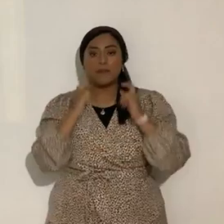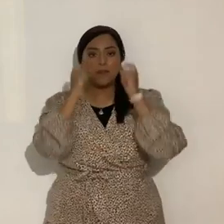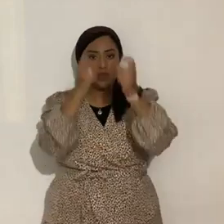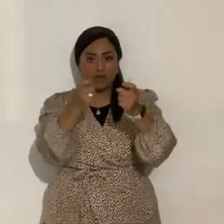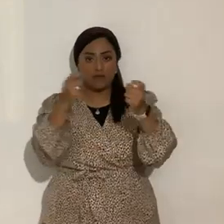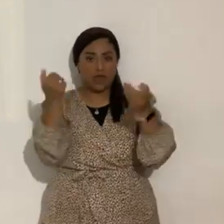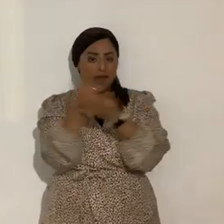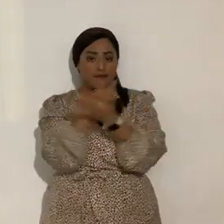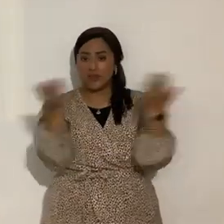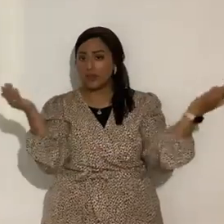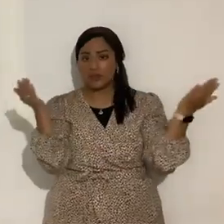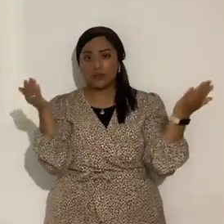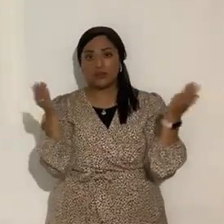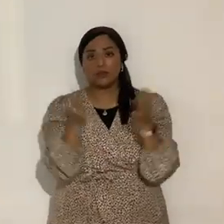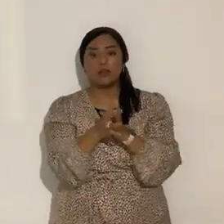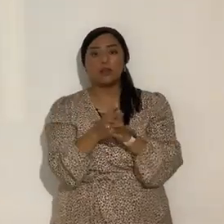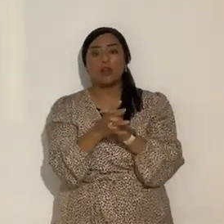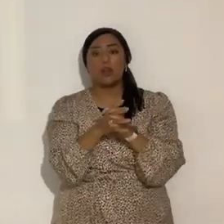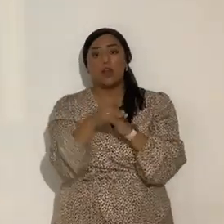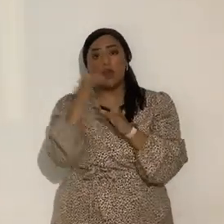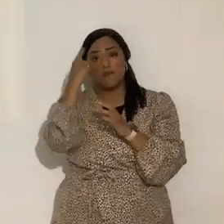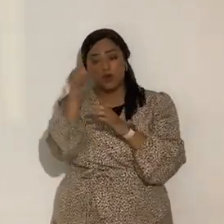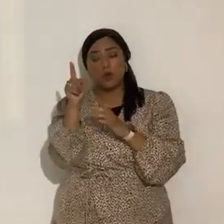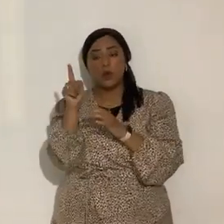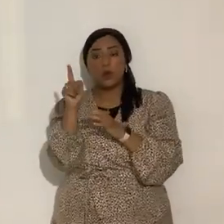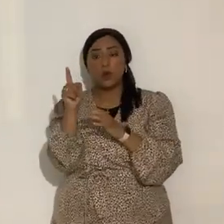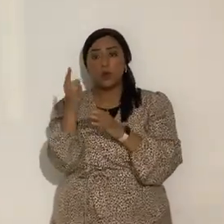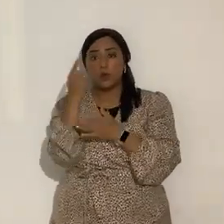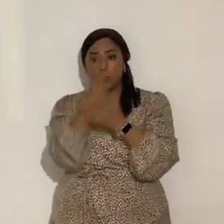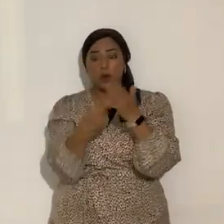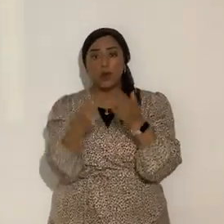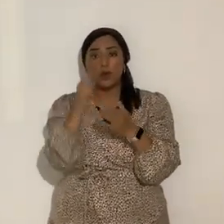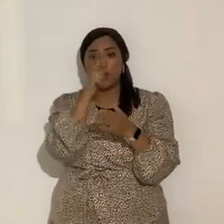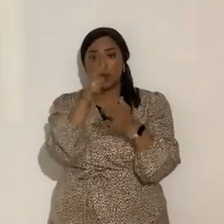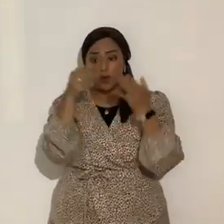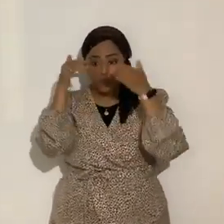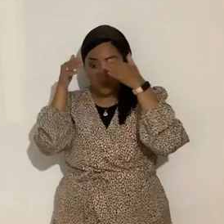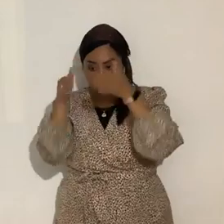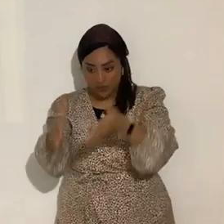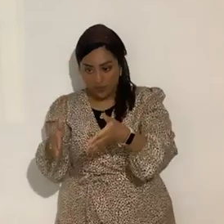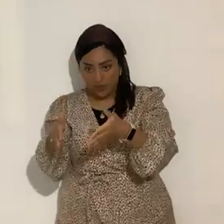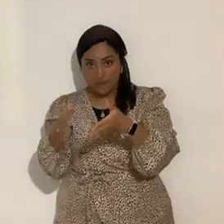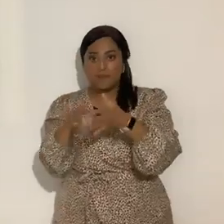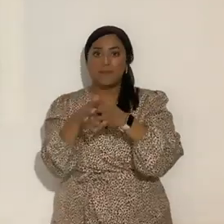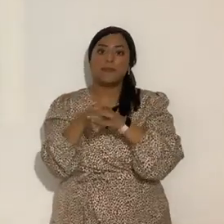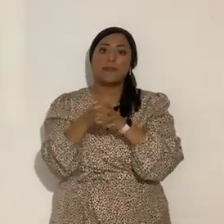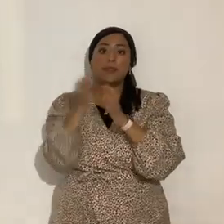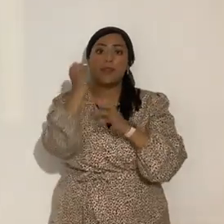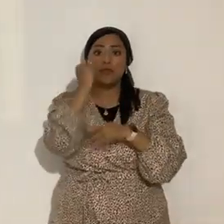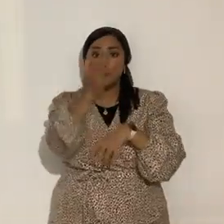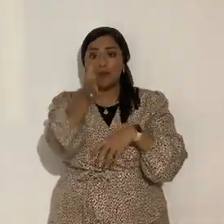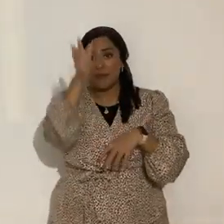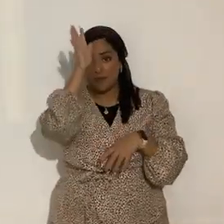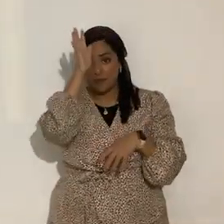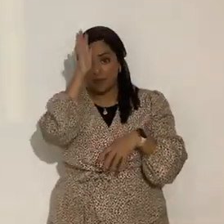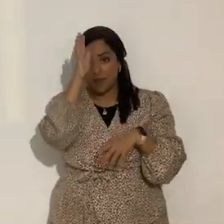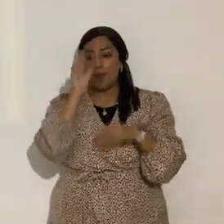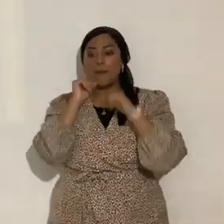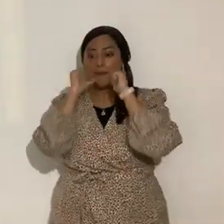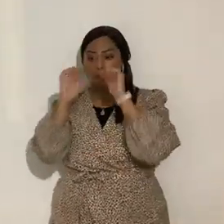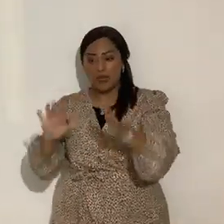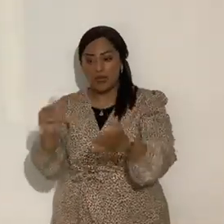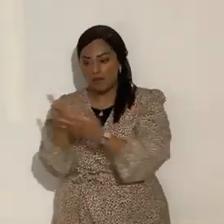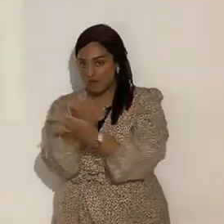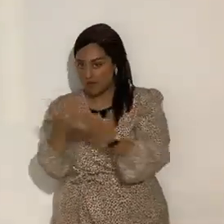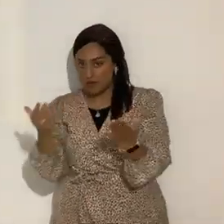todo, todo, para aquello a lo que estás dedicado. Si eres papá, te bendicen